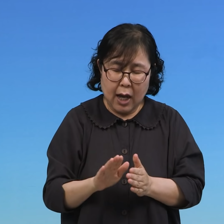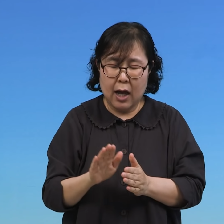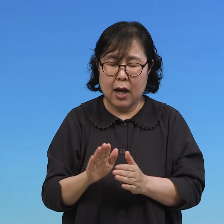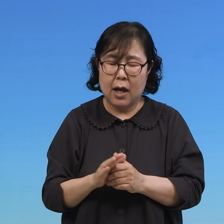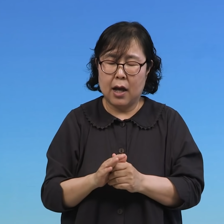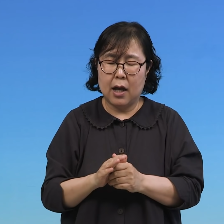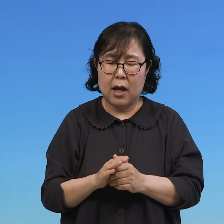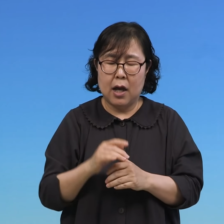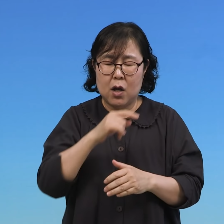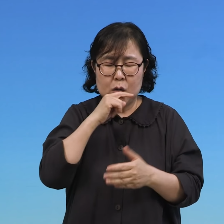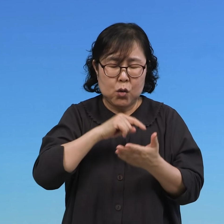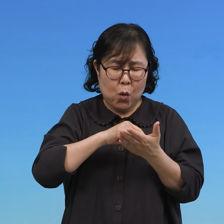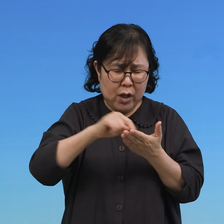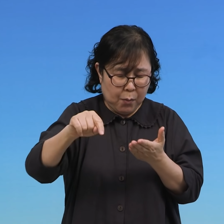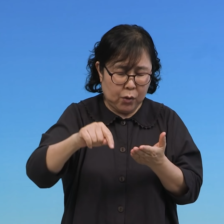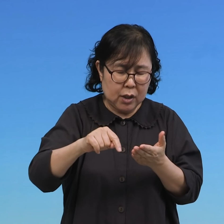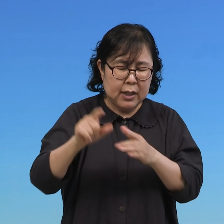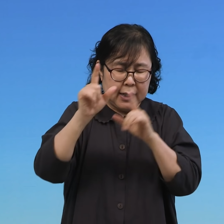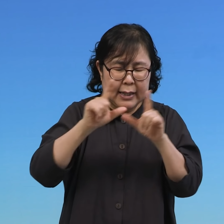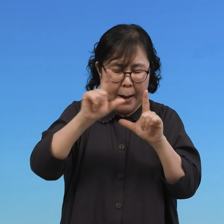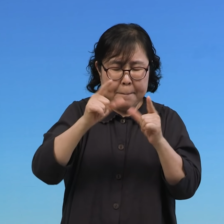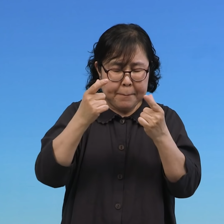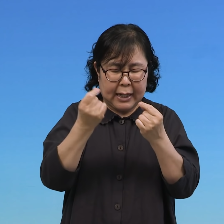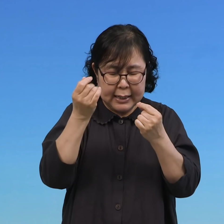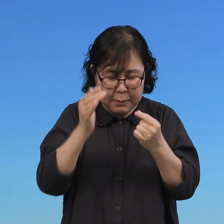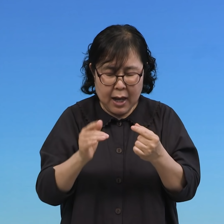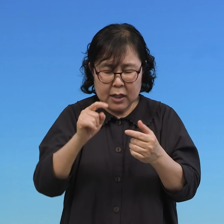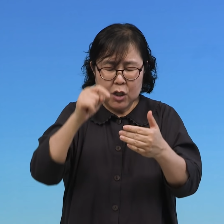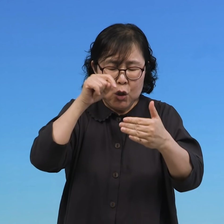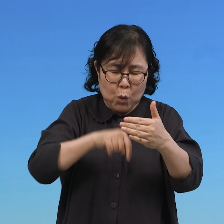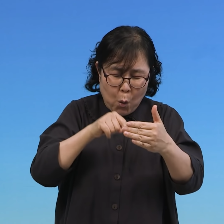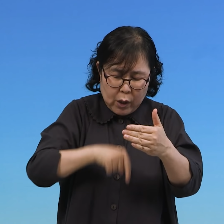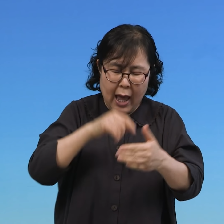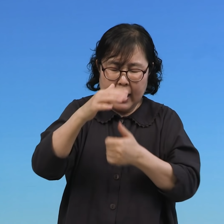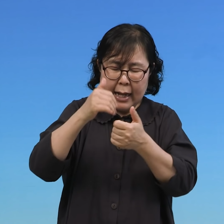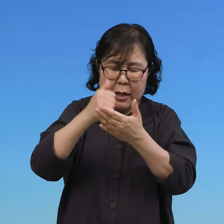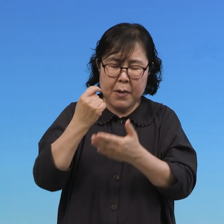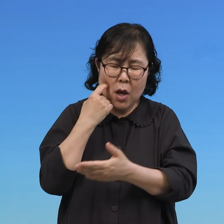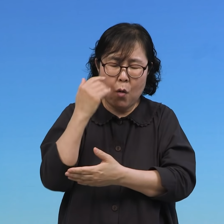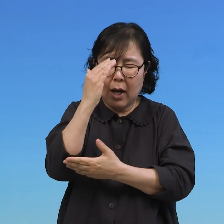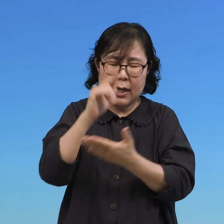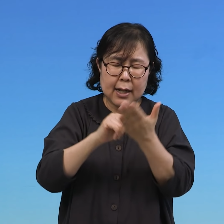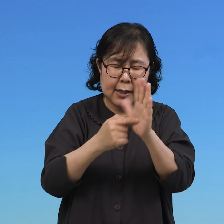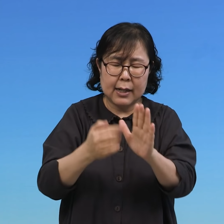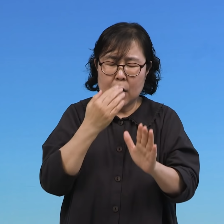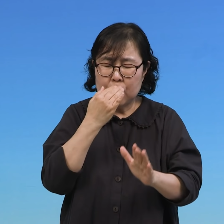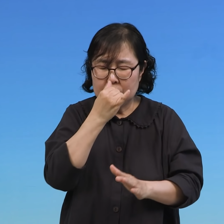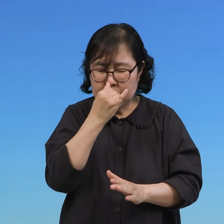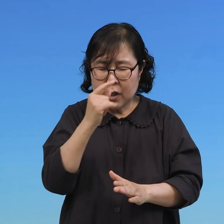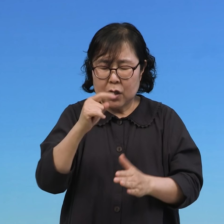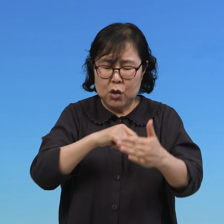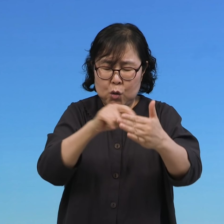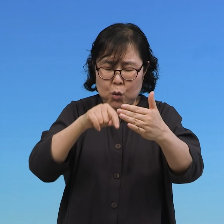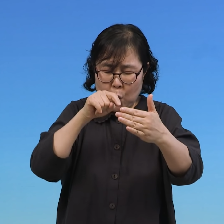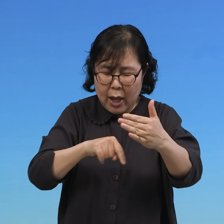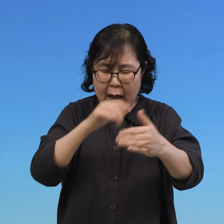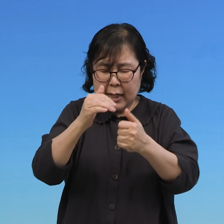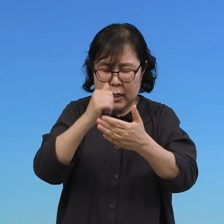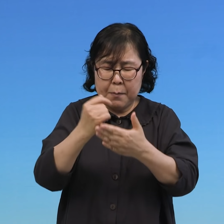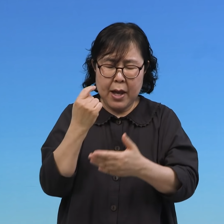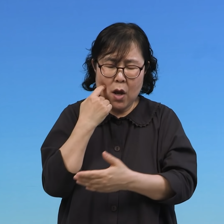같아도 우리가 하나님 손해보며 사는 자 같아도 아버지 거기에 하나님의 영광이 나타날 수 있습니다. 거기에 하나님의